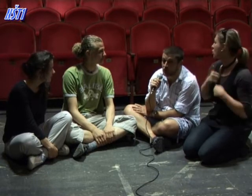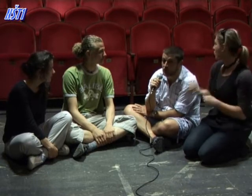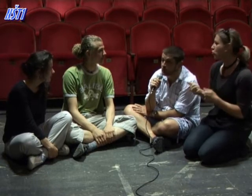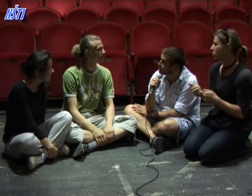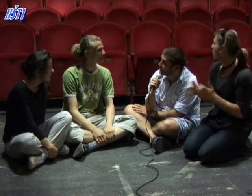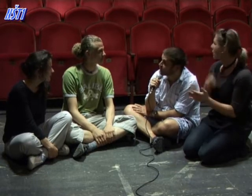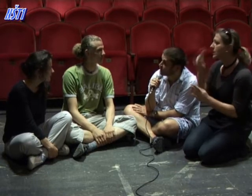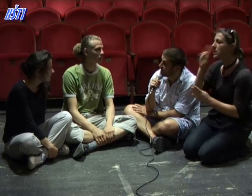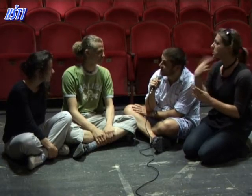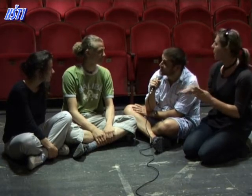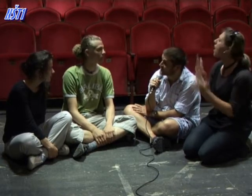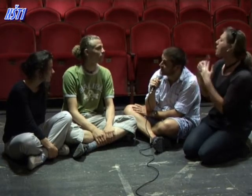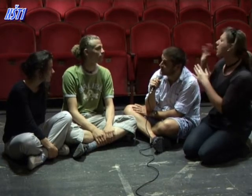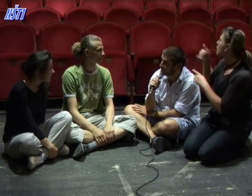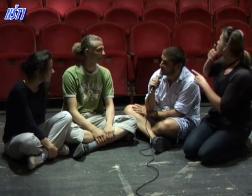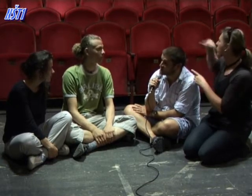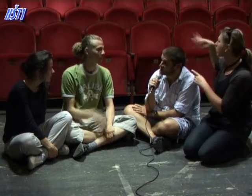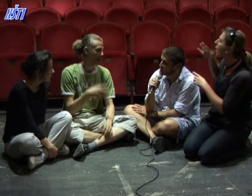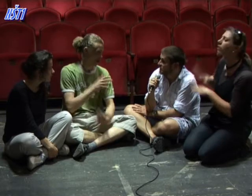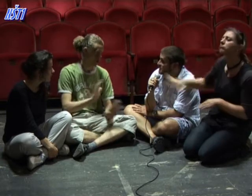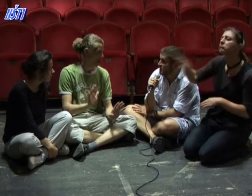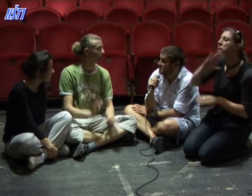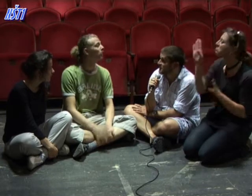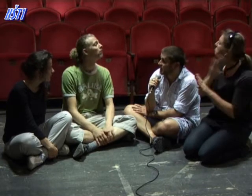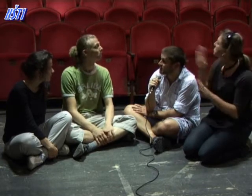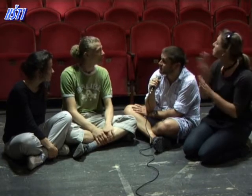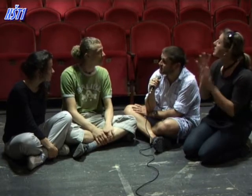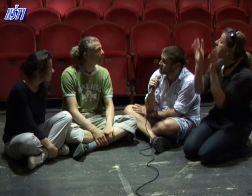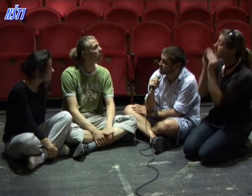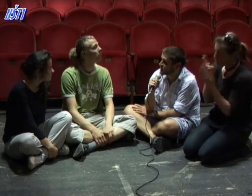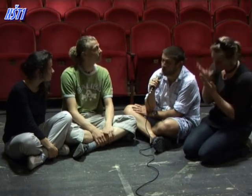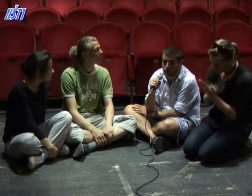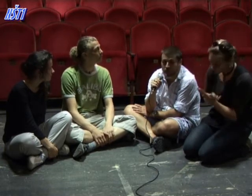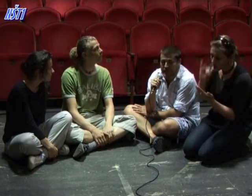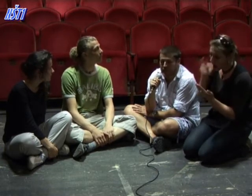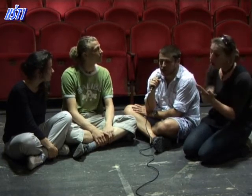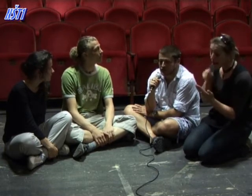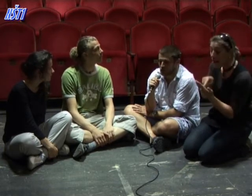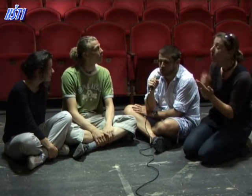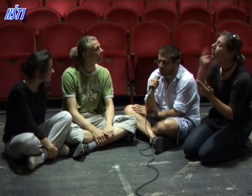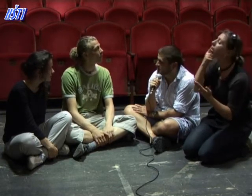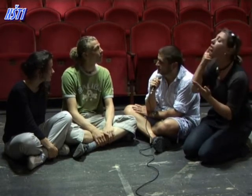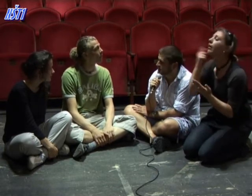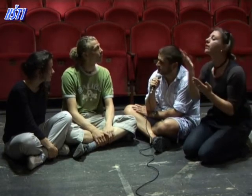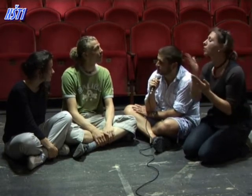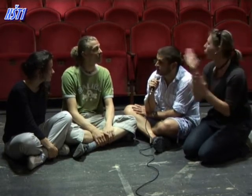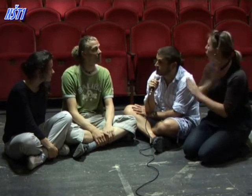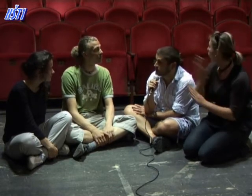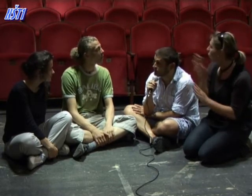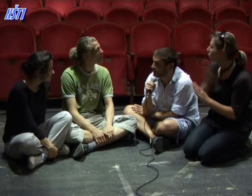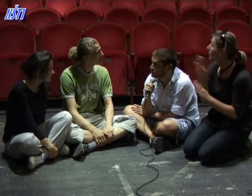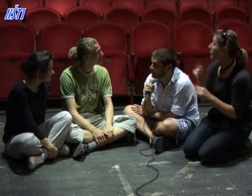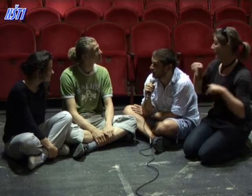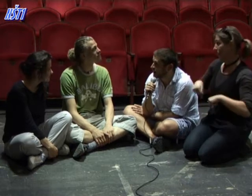tomu jako k úplně nové věci. Četl jsem jenom scénář. No. Tlumočená představení jsem